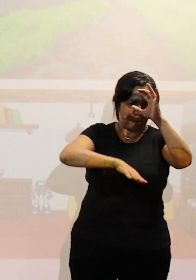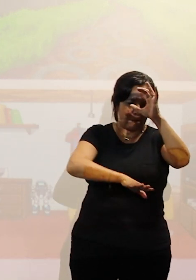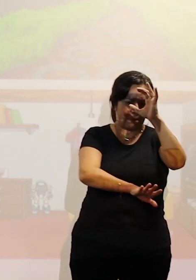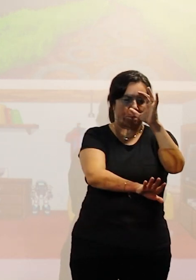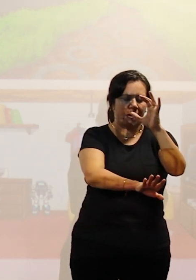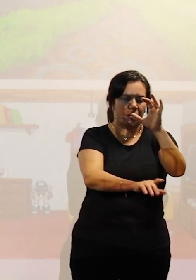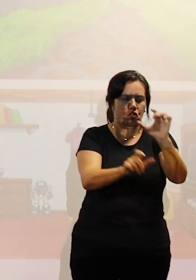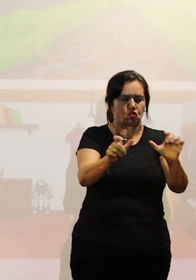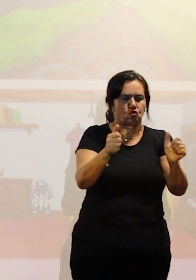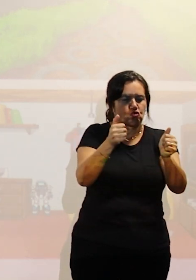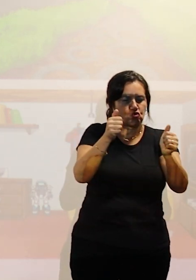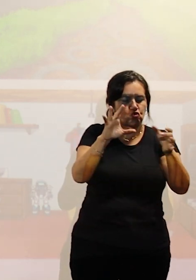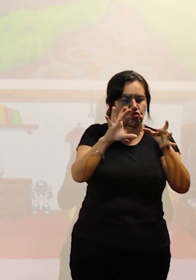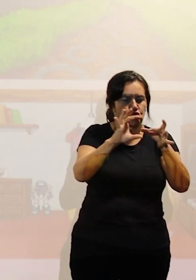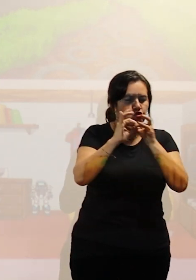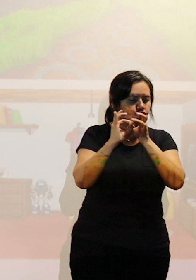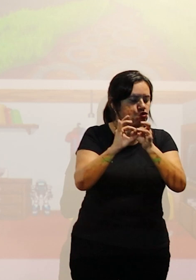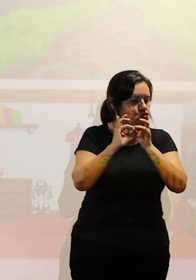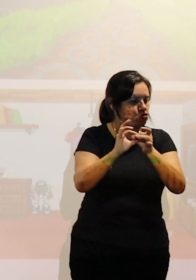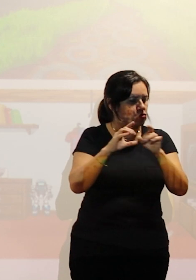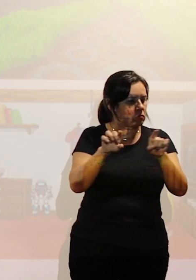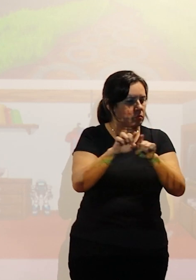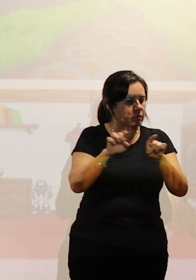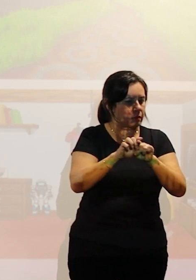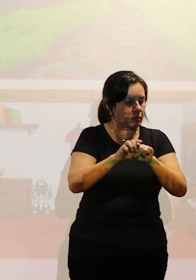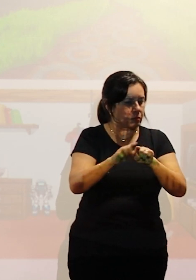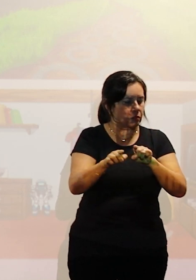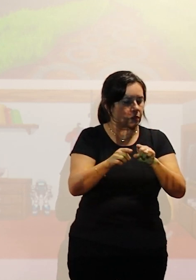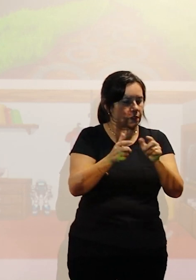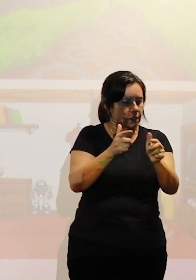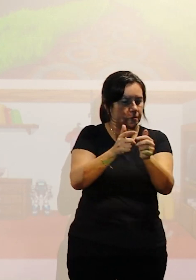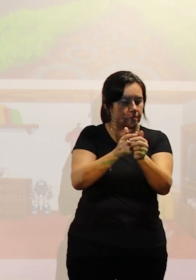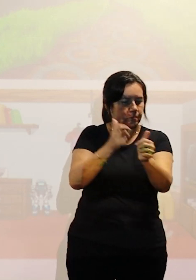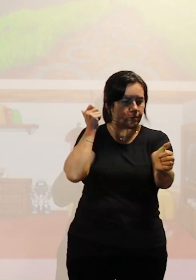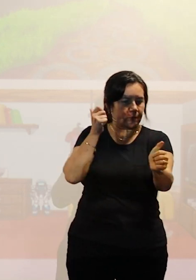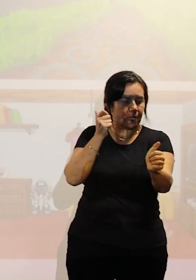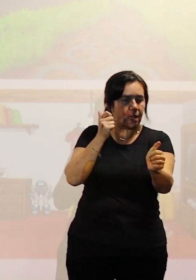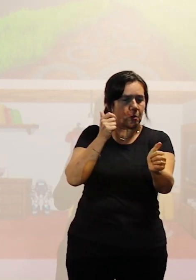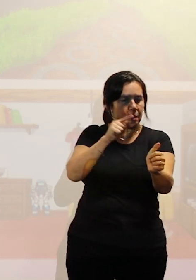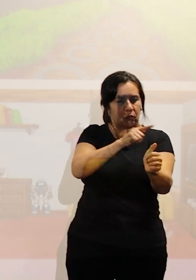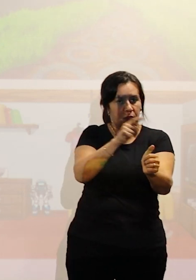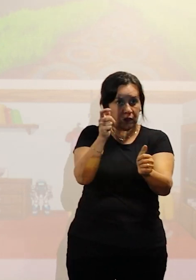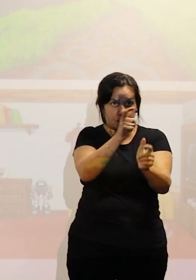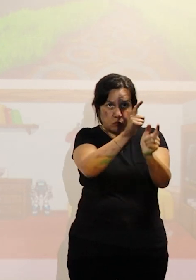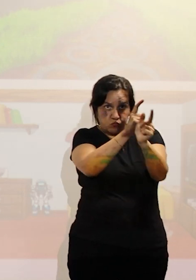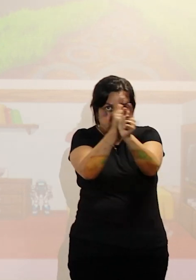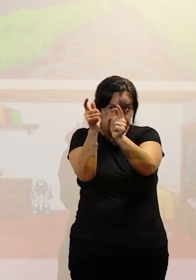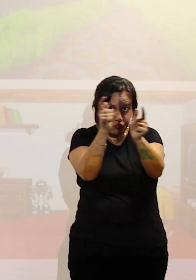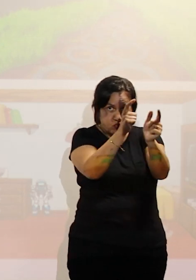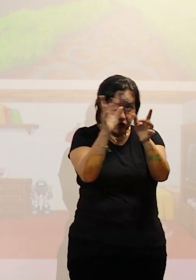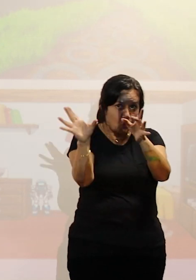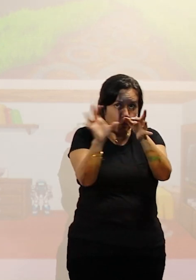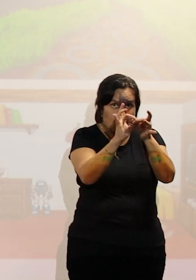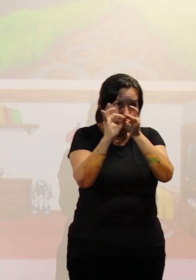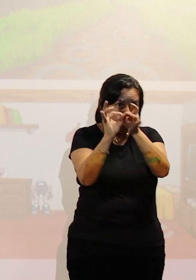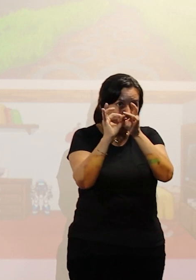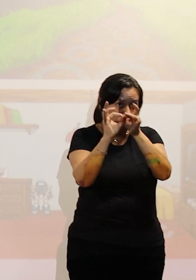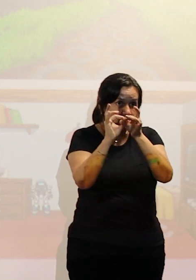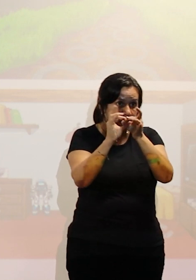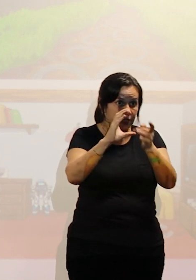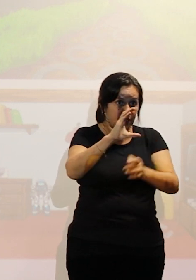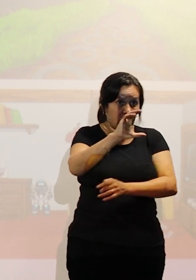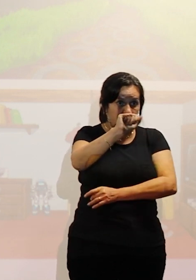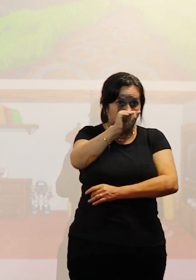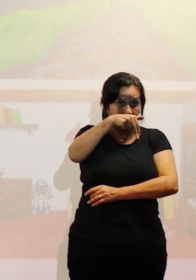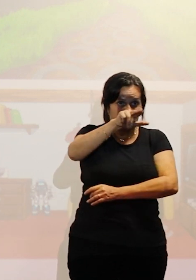assentinho onde você faz a tarefinha do canhão, que é destruir os meteoros. Então, tem uma conexão. Então, o canhão está para